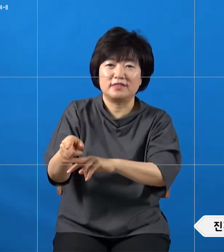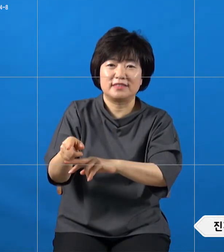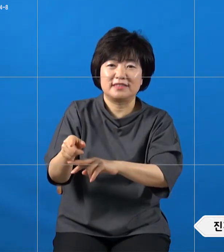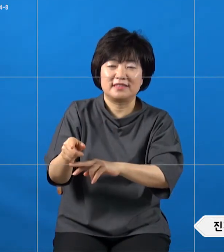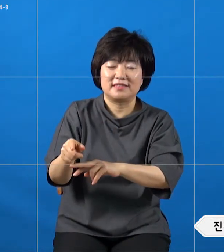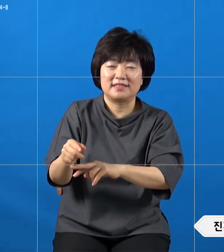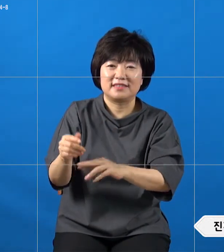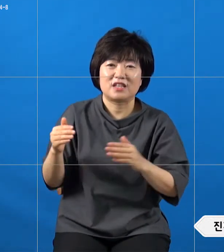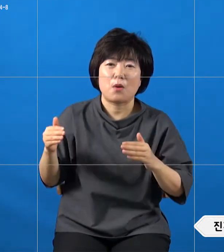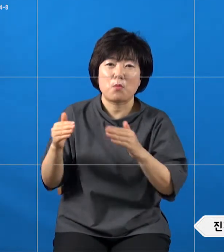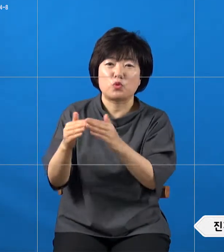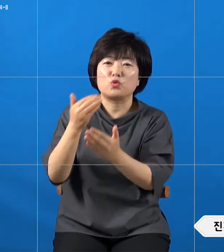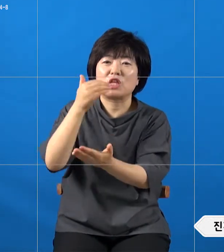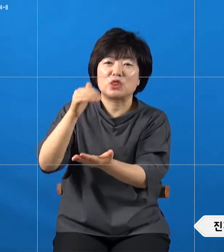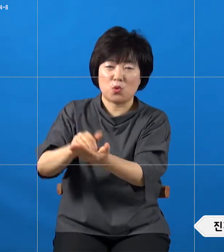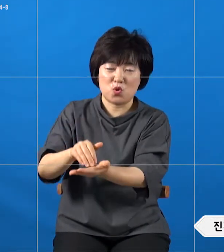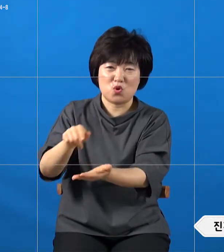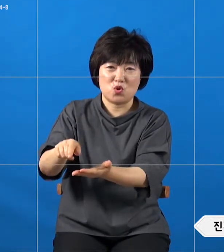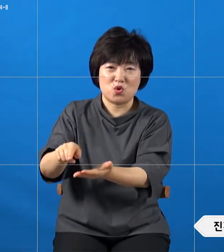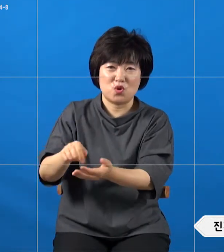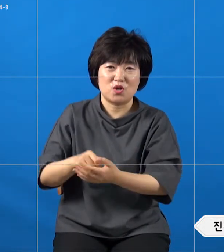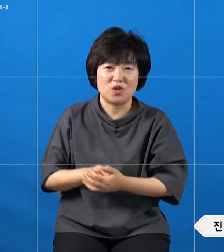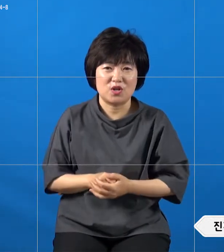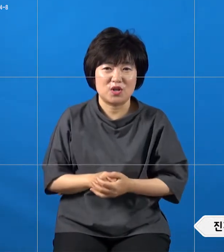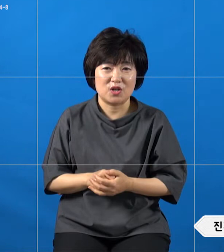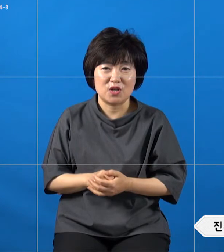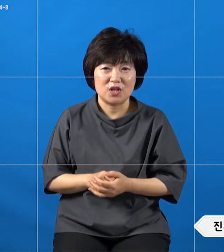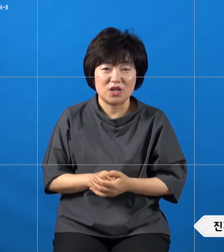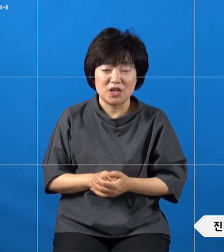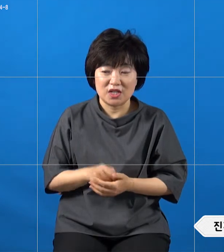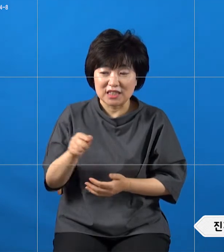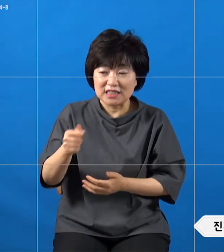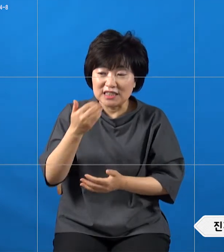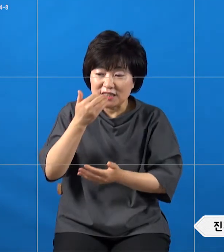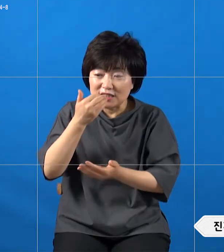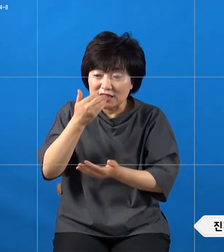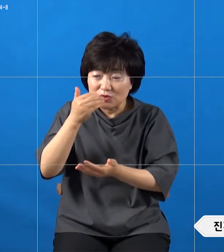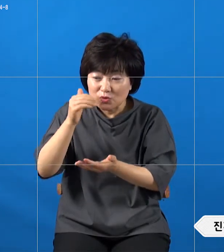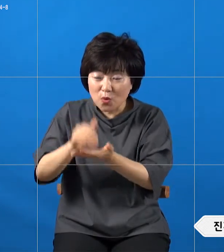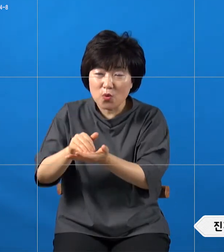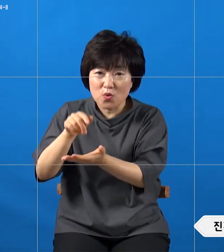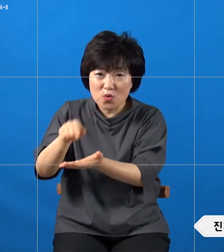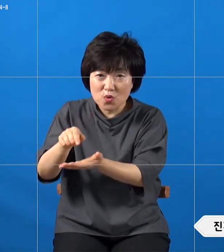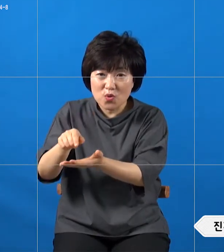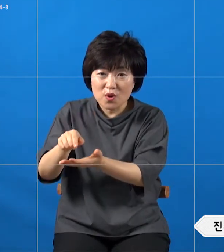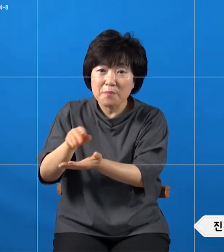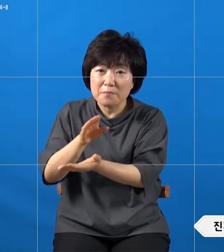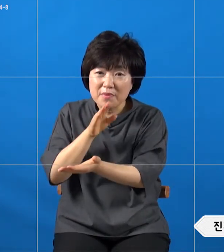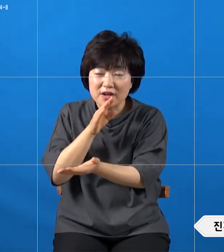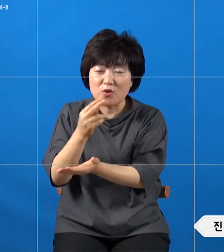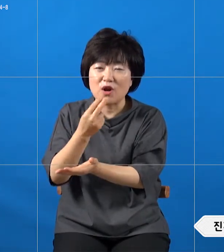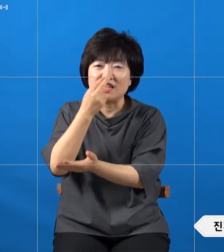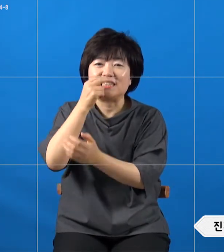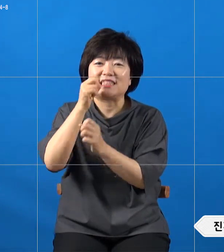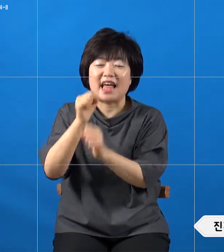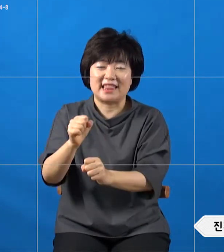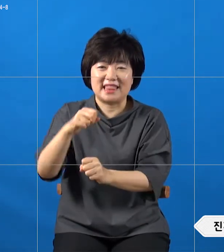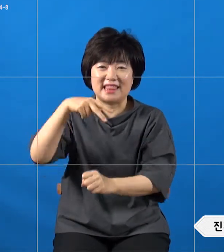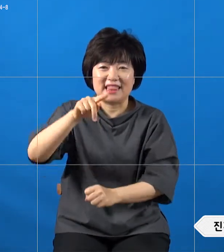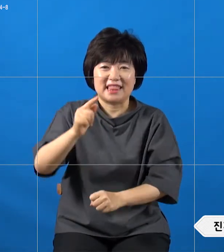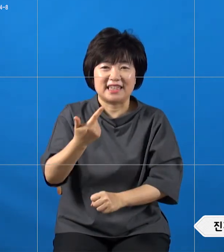그 모퉁이 돌. 그런데 이제는 그 모퉁이 돌을 이렇게 말씀하십니다. 산